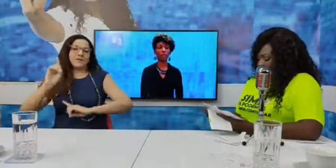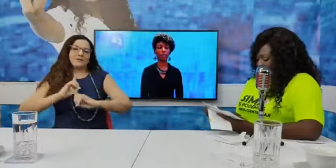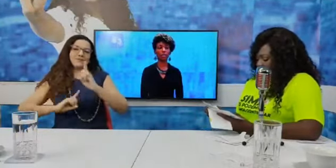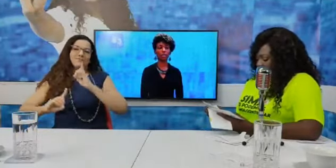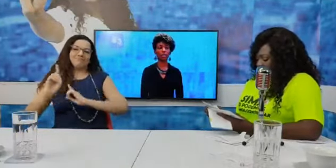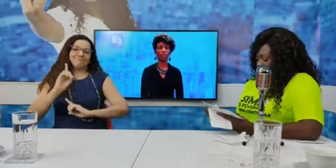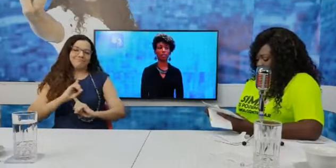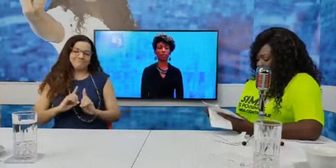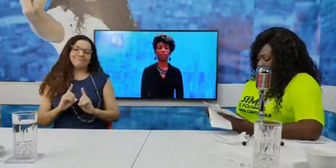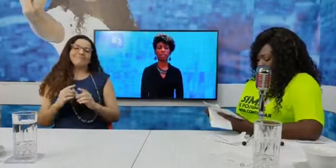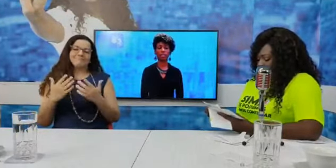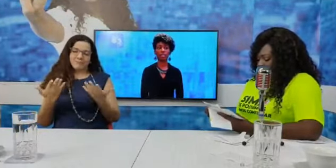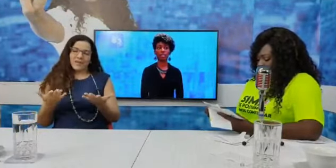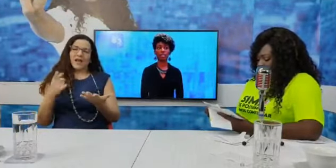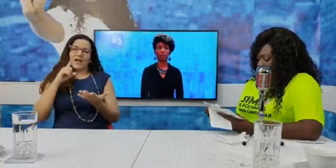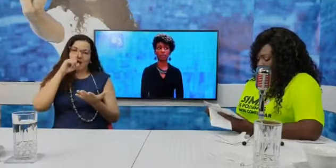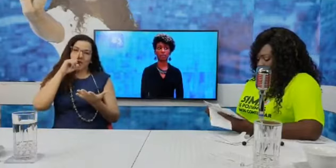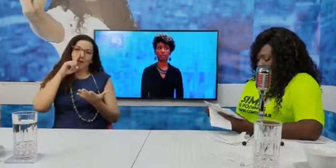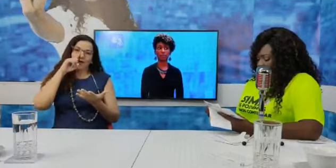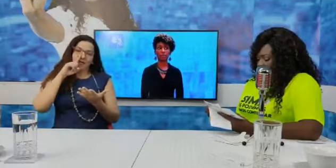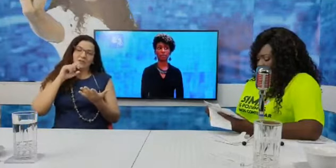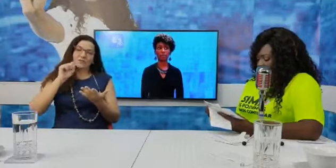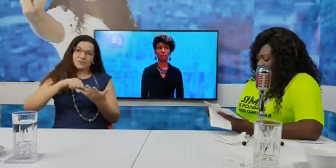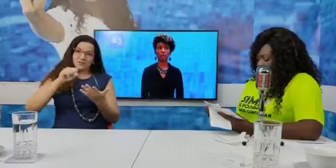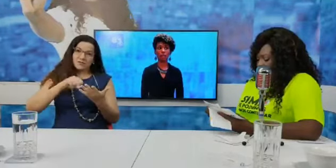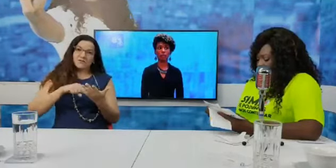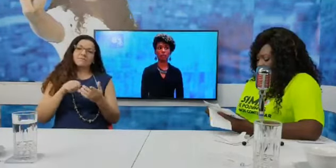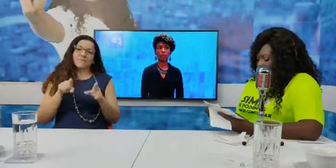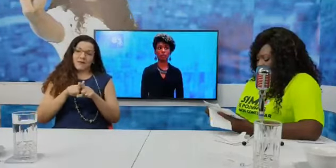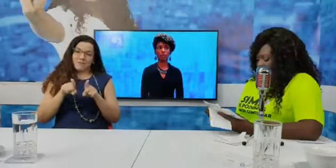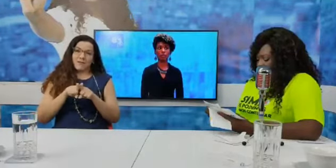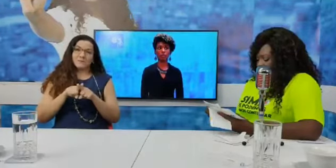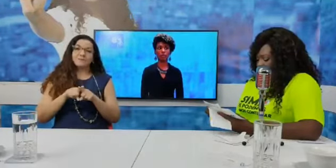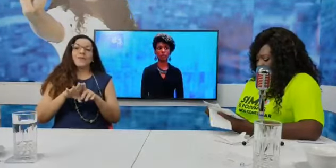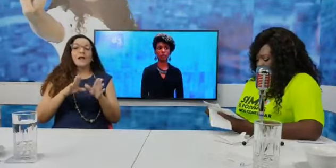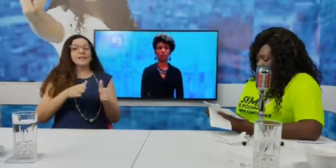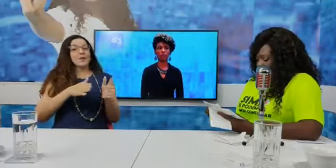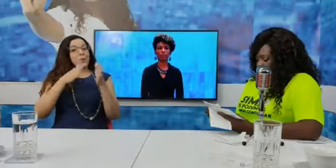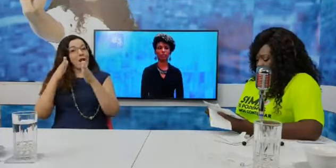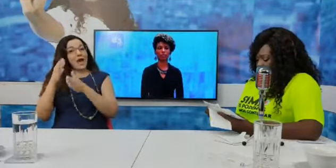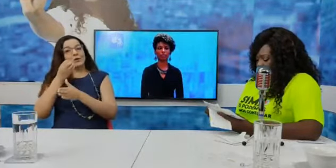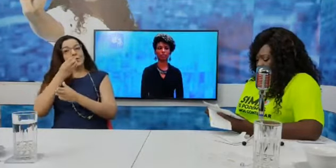dormir por causa da questão da depressão, né? É muito perigoso isso.